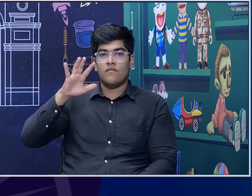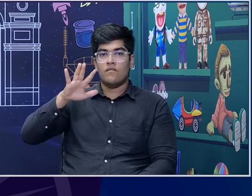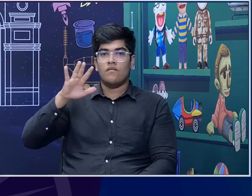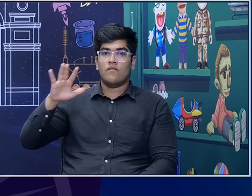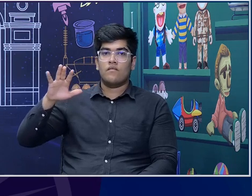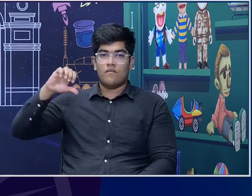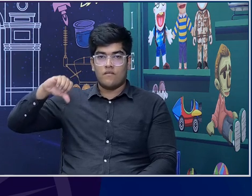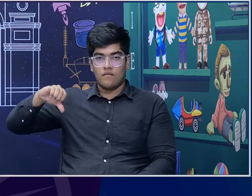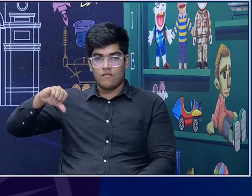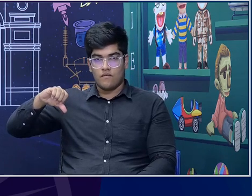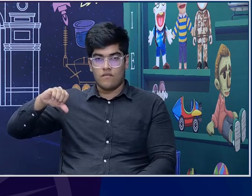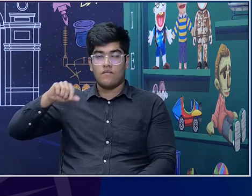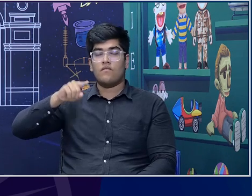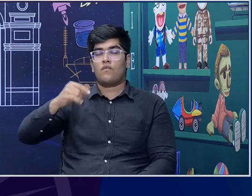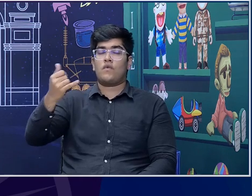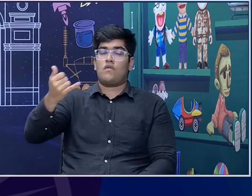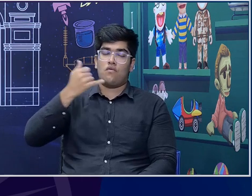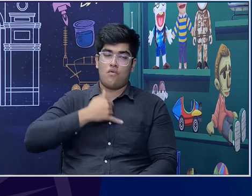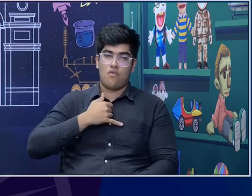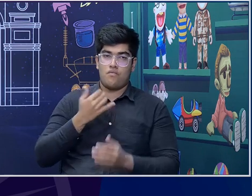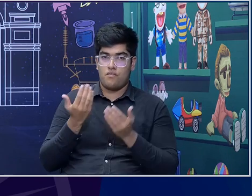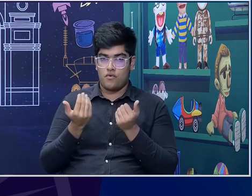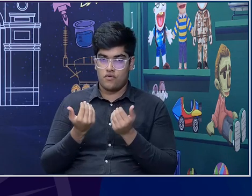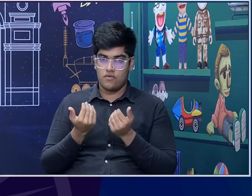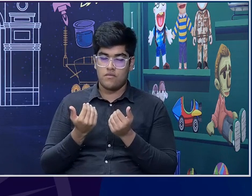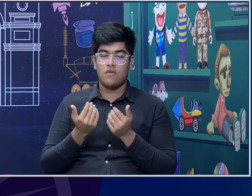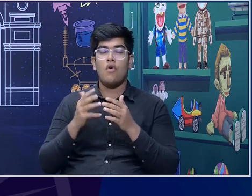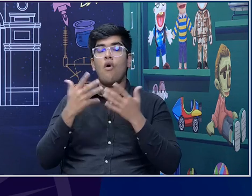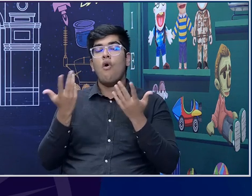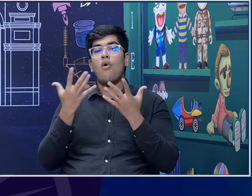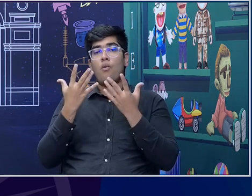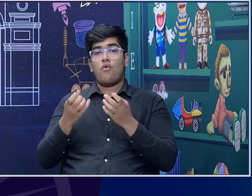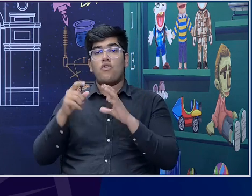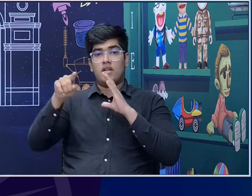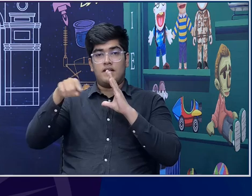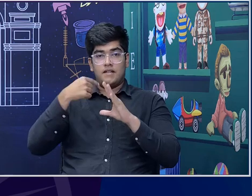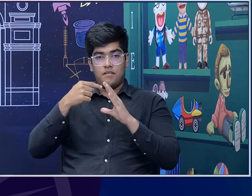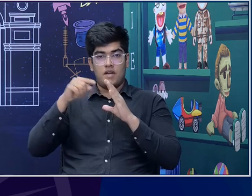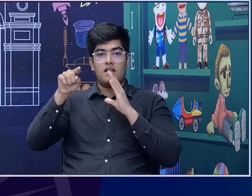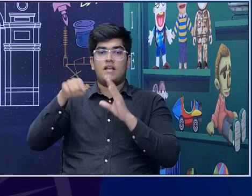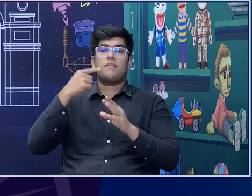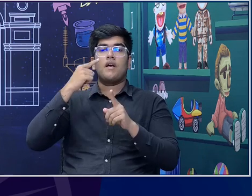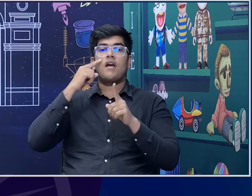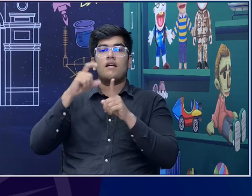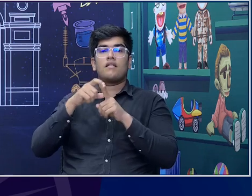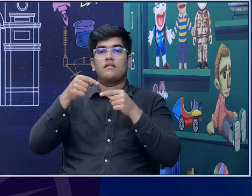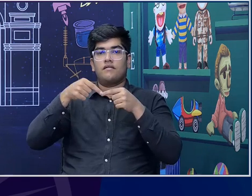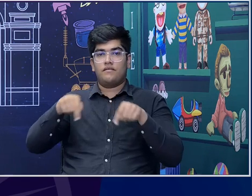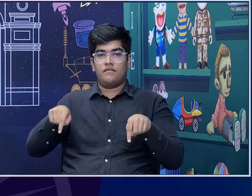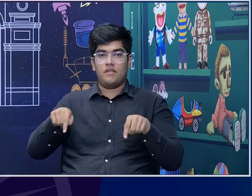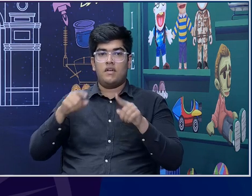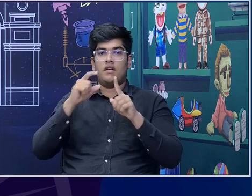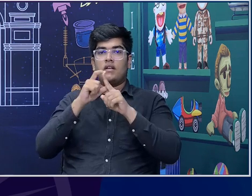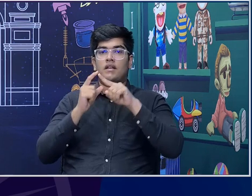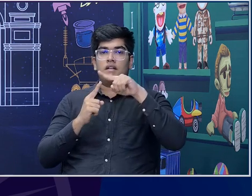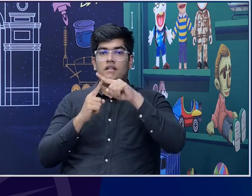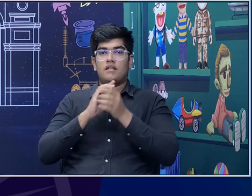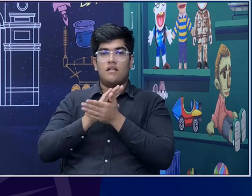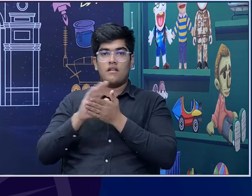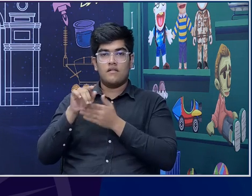पर आप कौल कर सकते हैं और यदि आप हमें इमेल के मध्यम से संपर करना चाहते हैं आपके सुझाव हैं